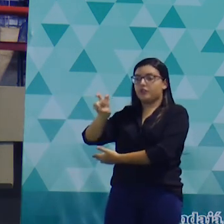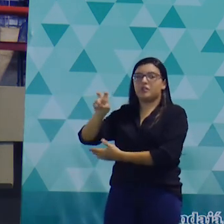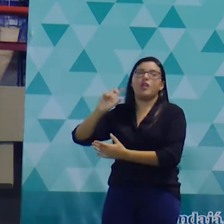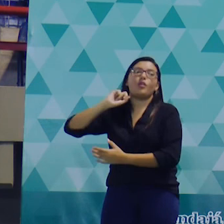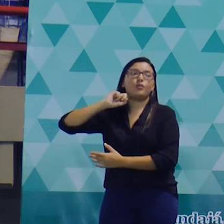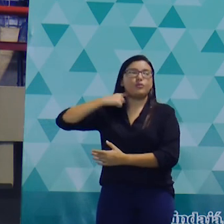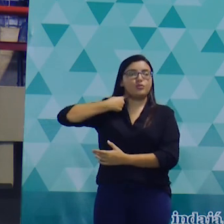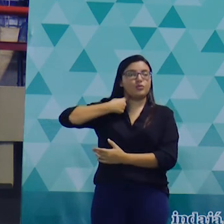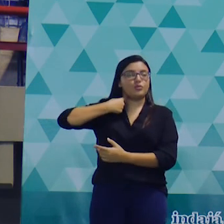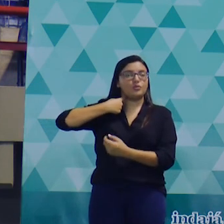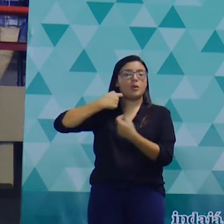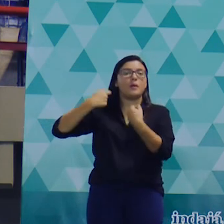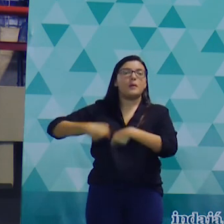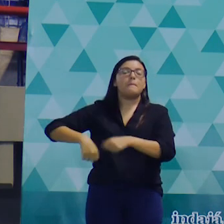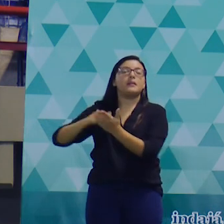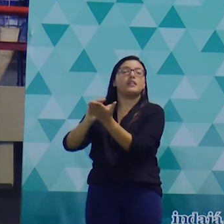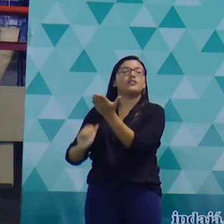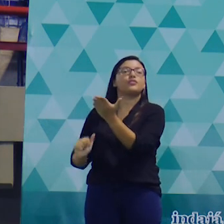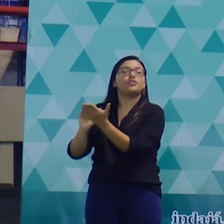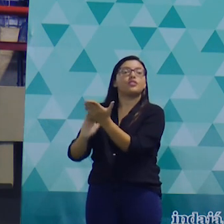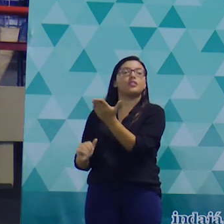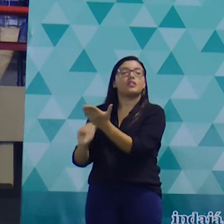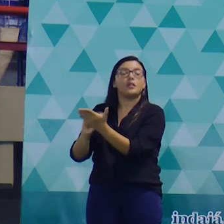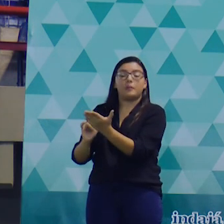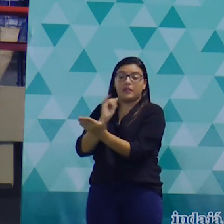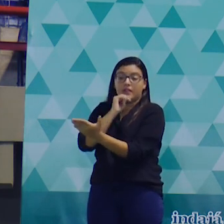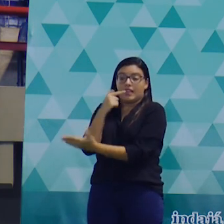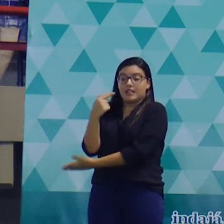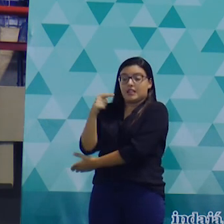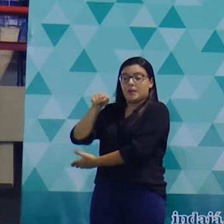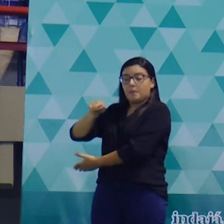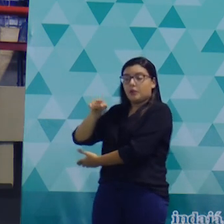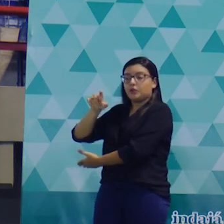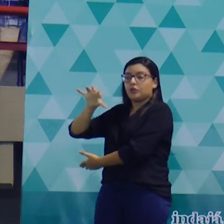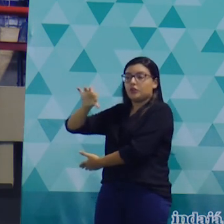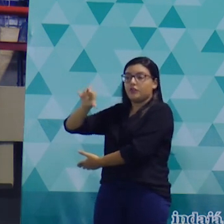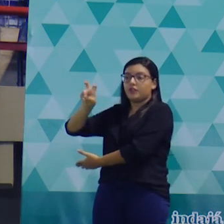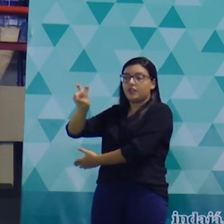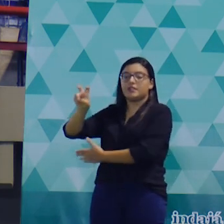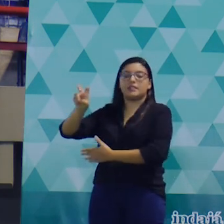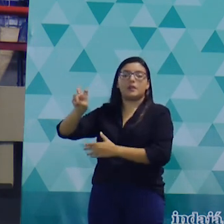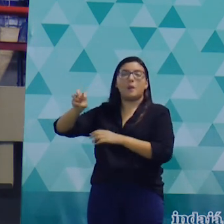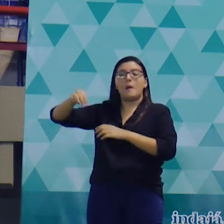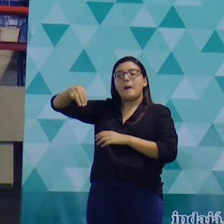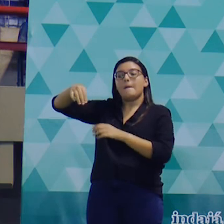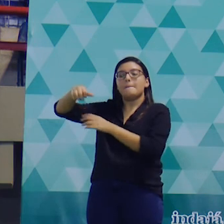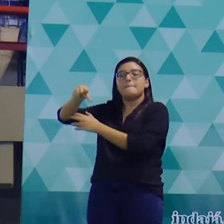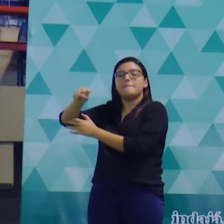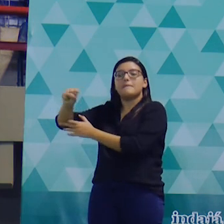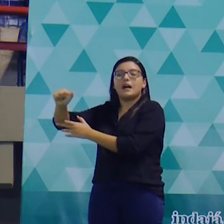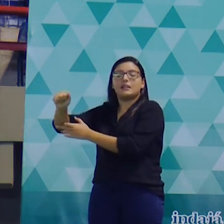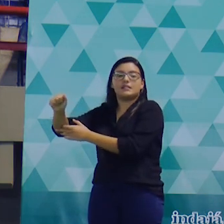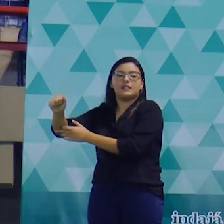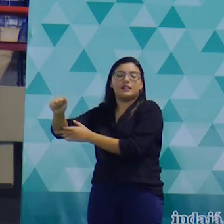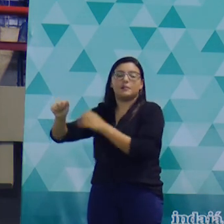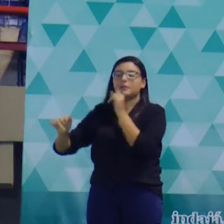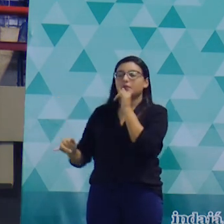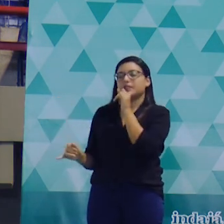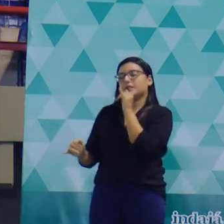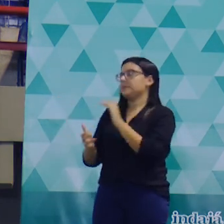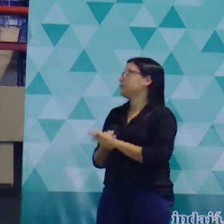7,95% de pureza, eu vou trabalhar com apenas 7,95% da massa que foi dada. Vamos armar o